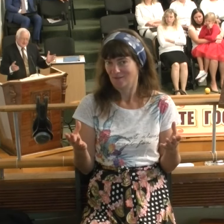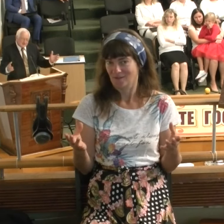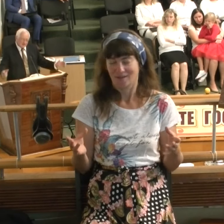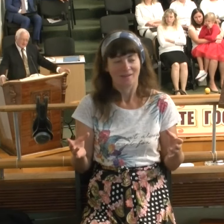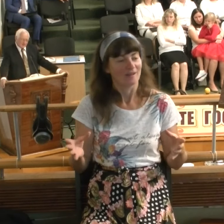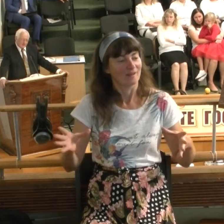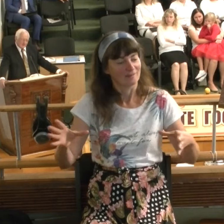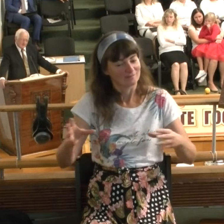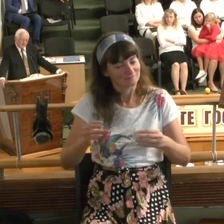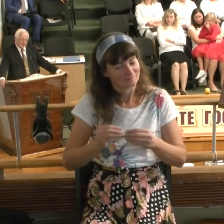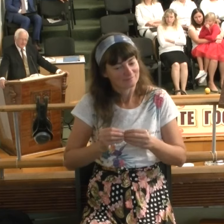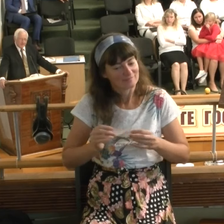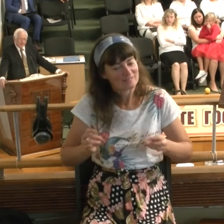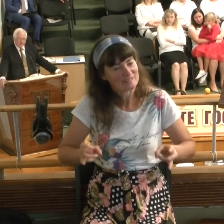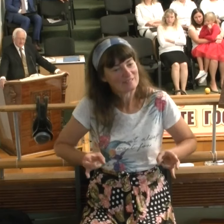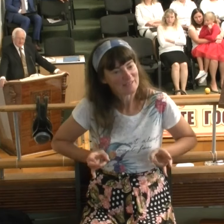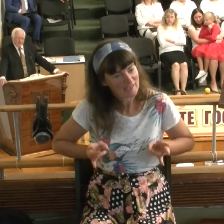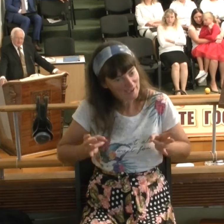а с нежностью.